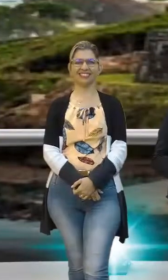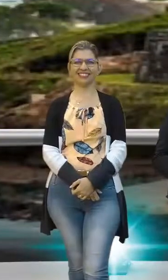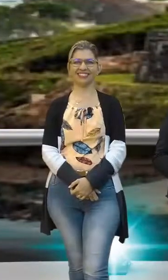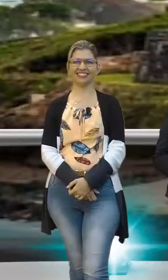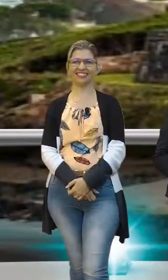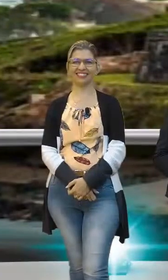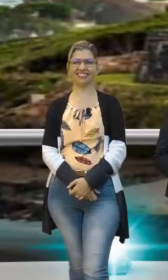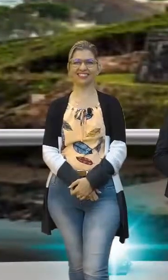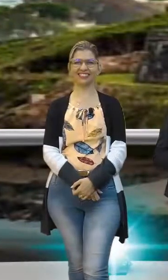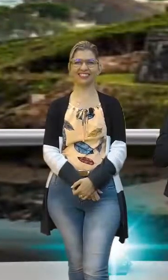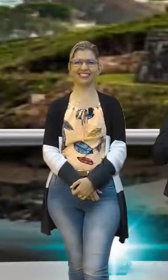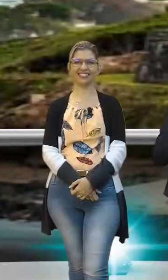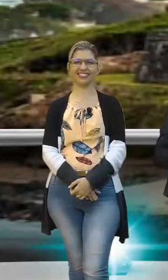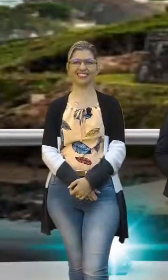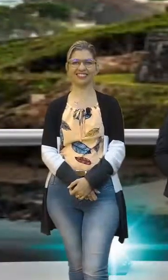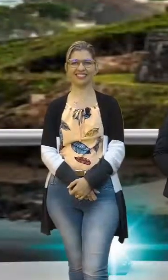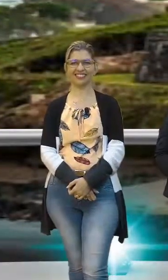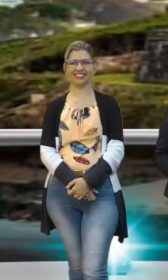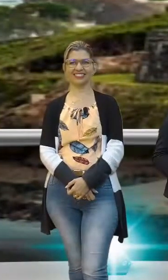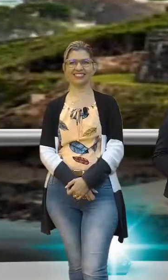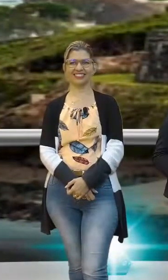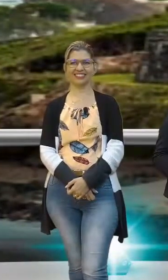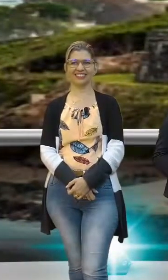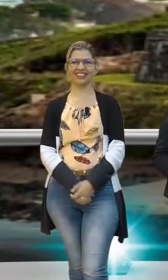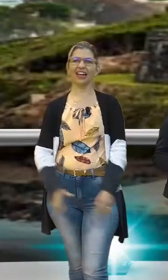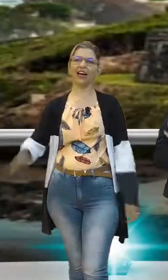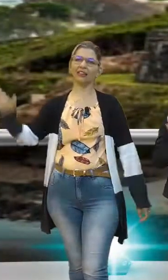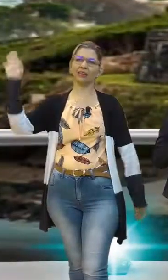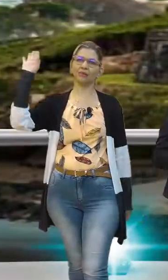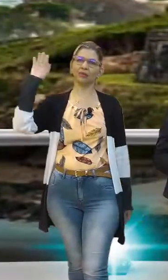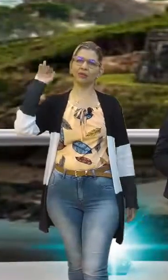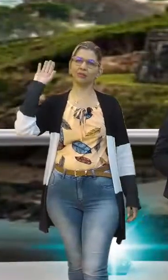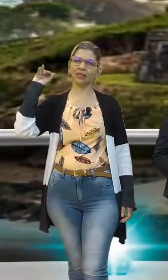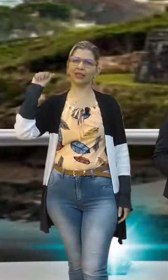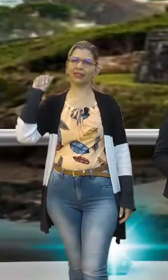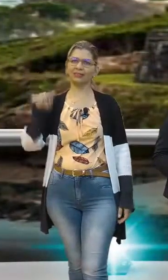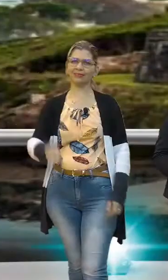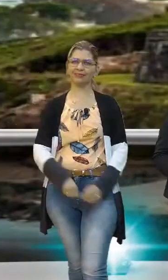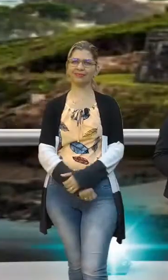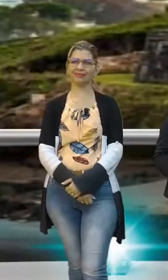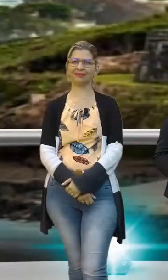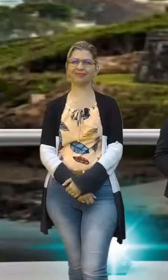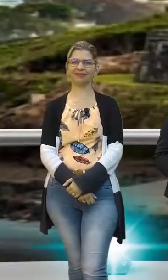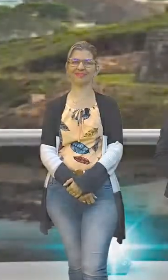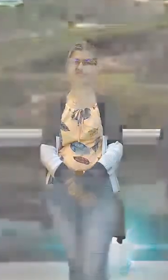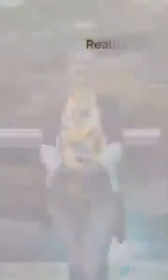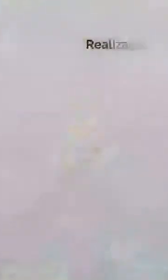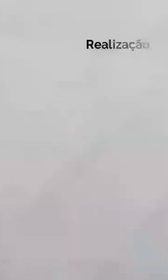galera, a gente se vê na nossa aula de revisão daqui a pouquinho. Beijos. Até a próxima, galera!